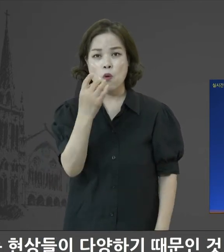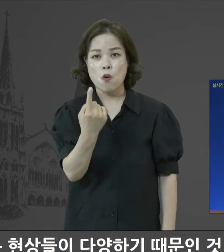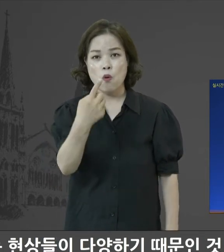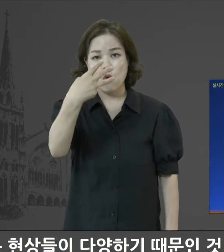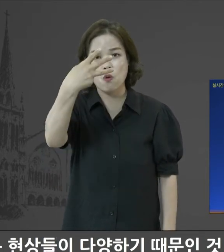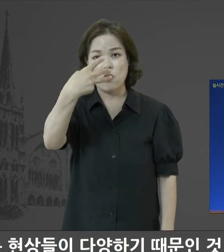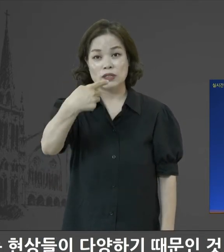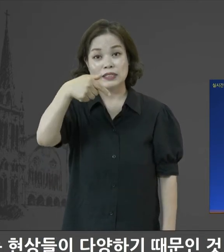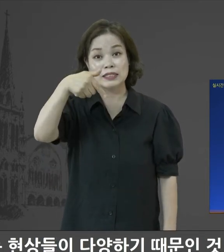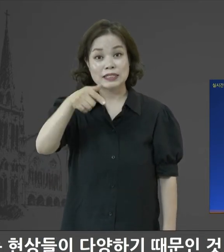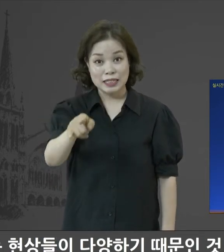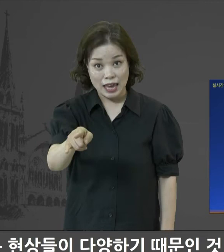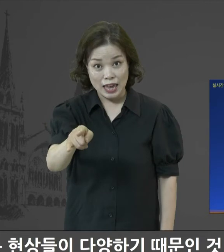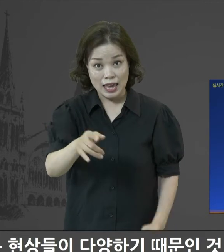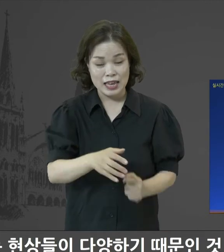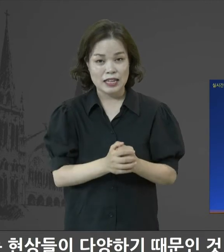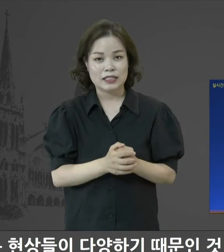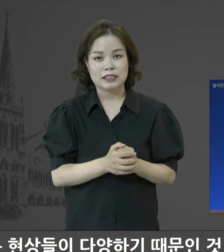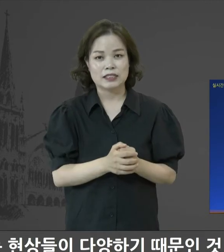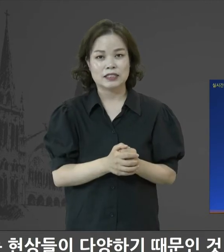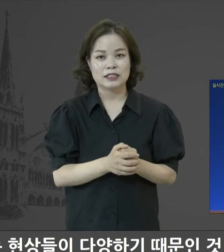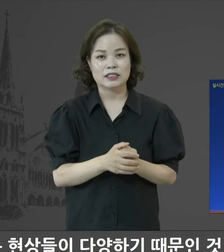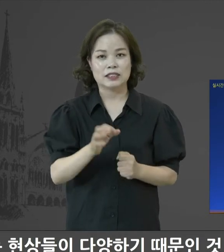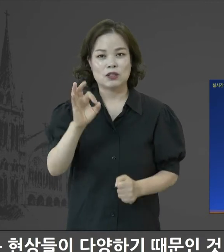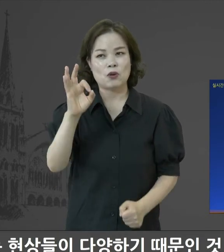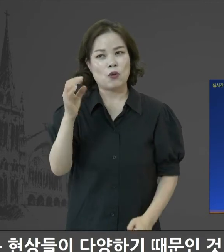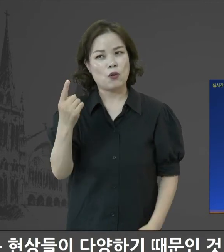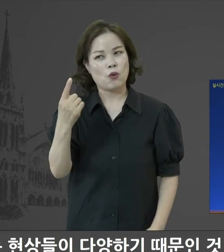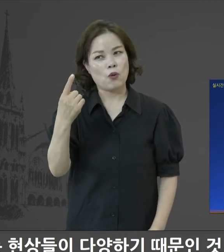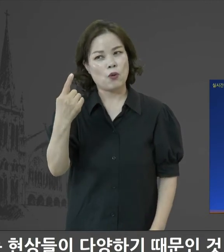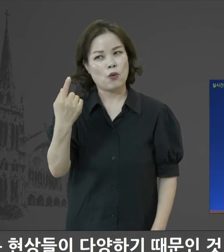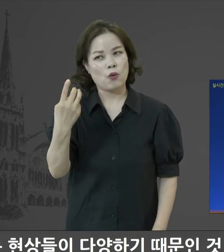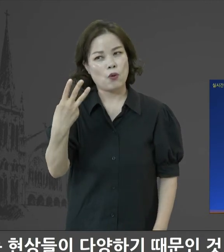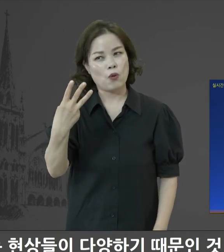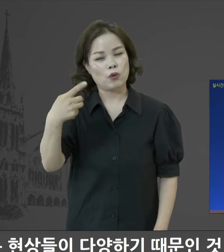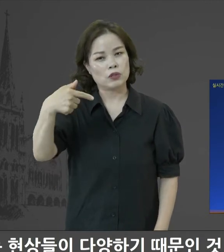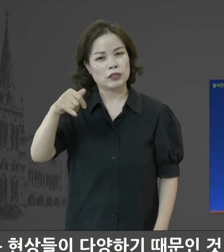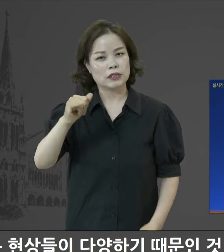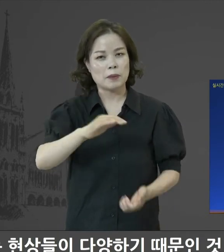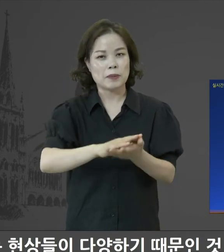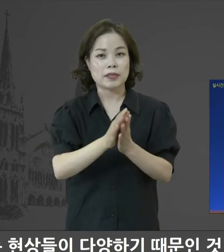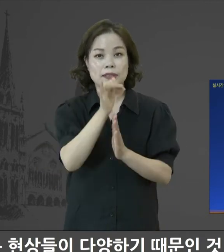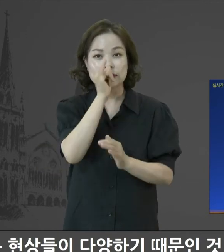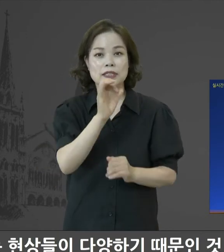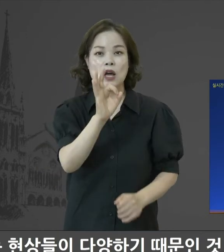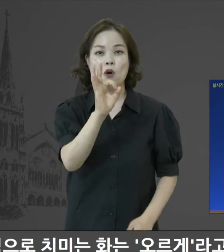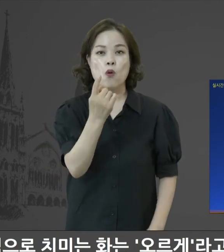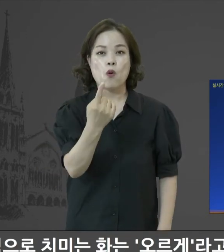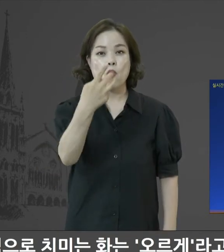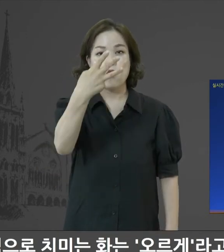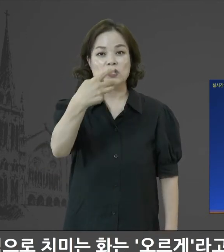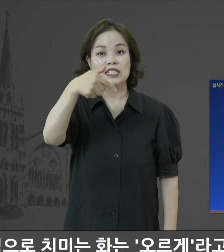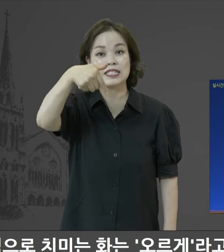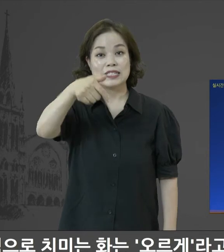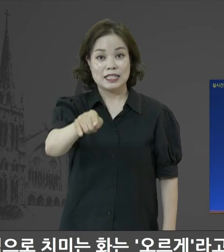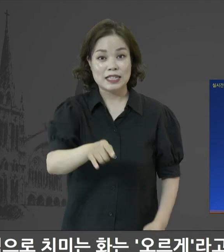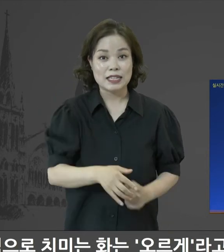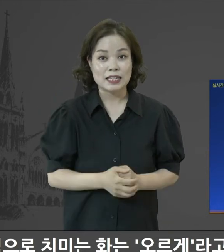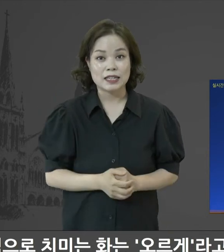이건 명사고요. 동사로 말하면 오르기죠. 뭐 이렇게 약간의 변화가 일어납니다. 이 화의 특징은